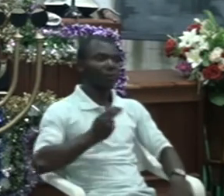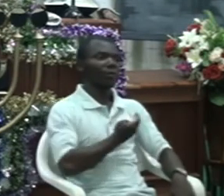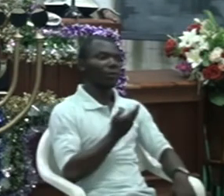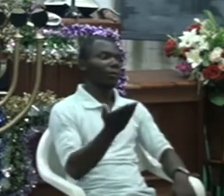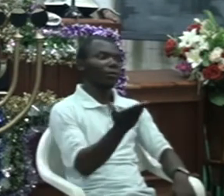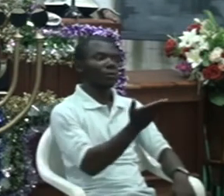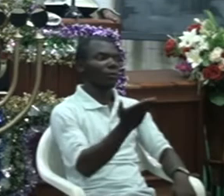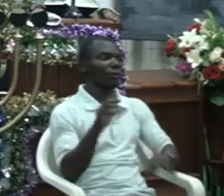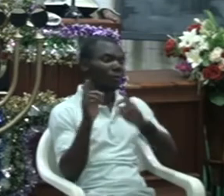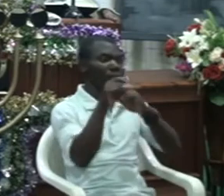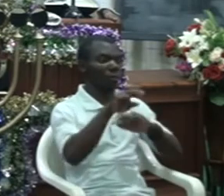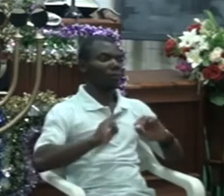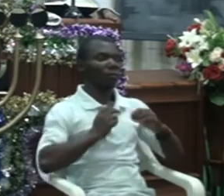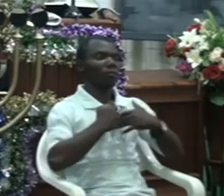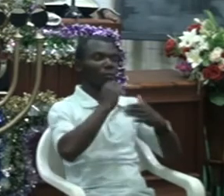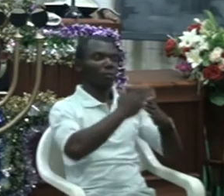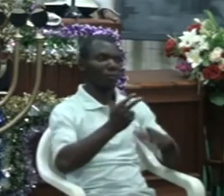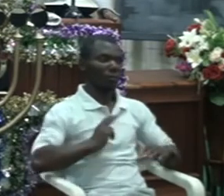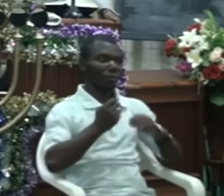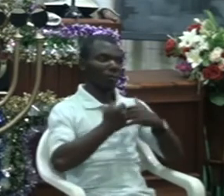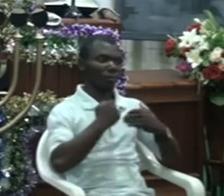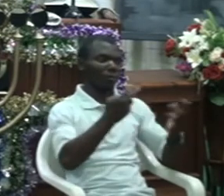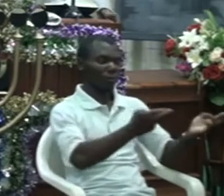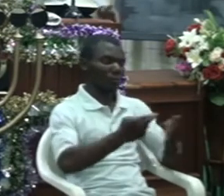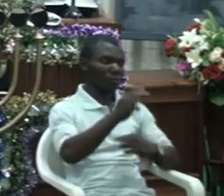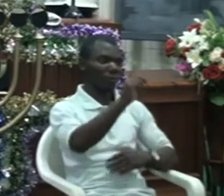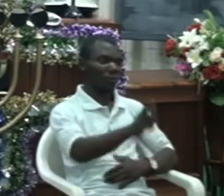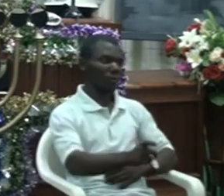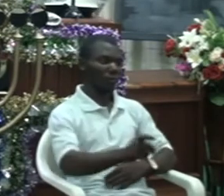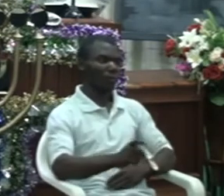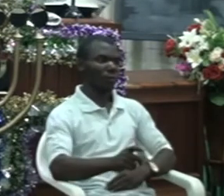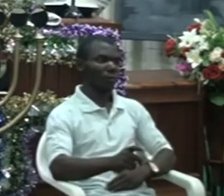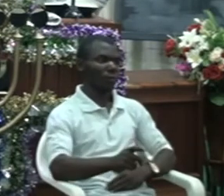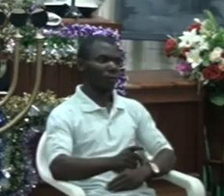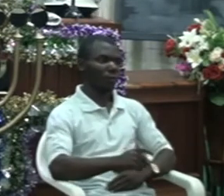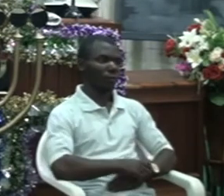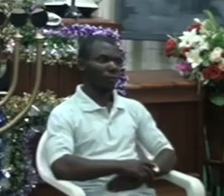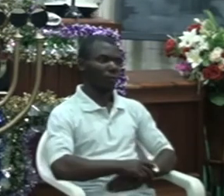Et nous aussi, depuis que nous avons créé. L'avons-nous déjà reçu?